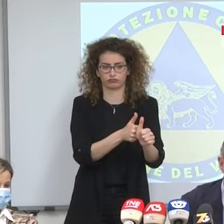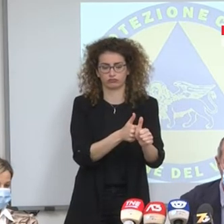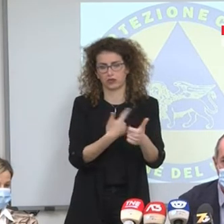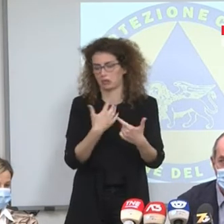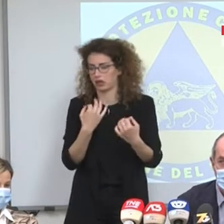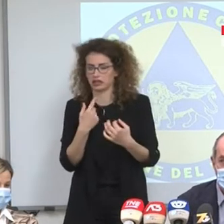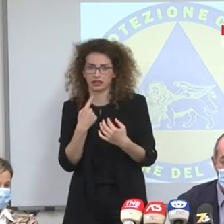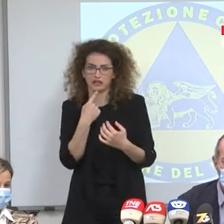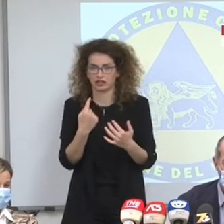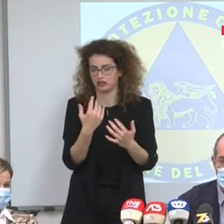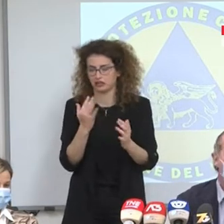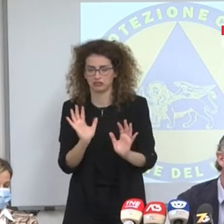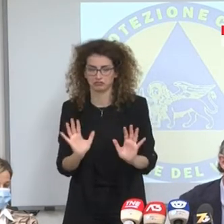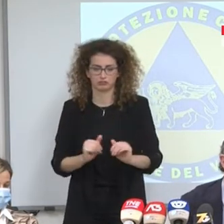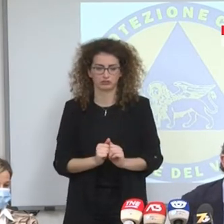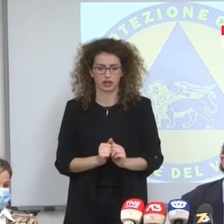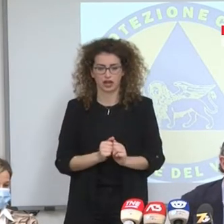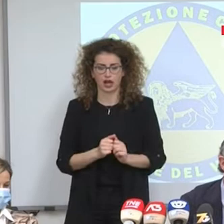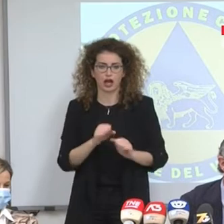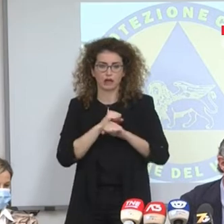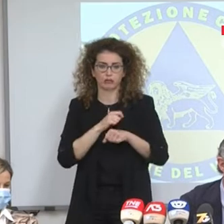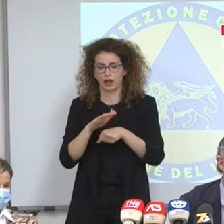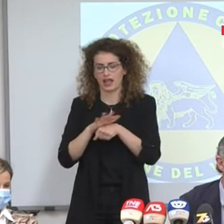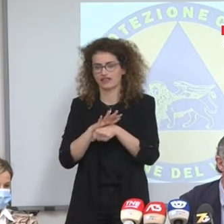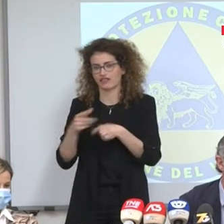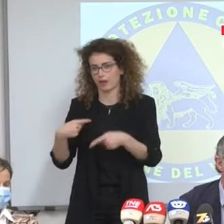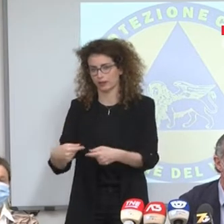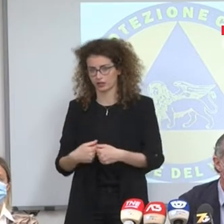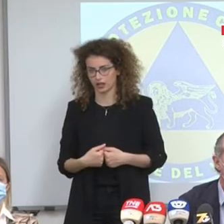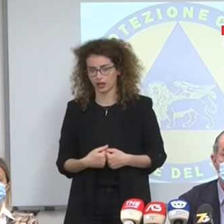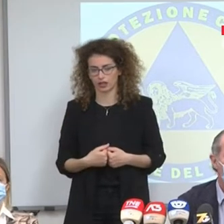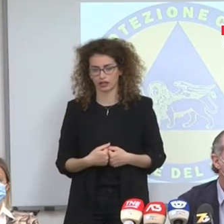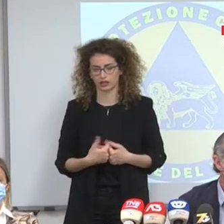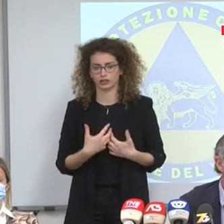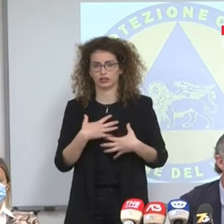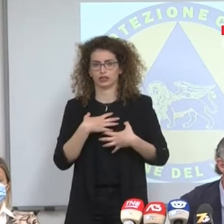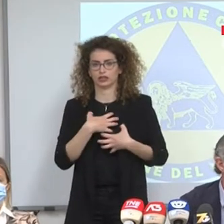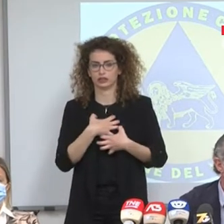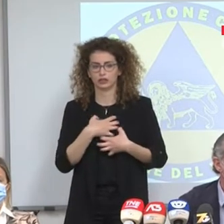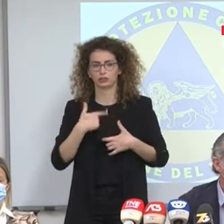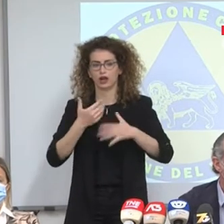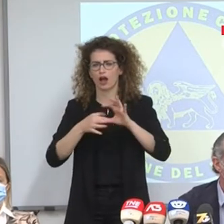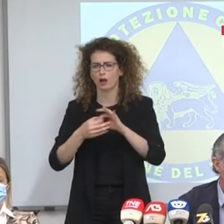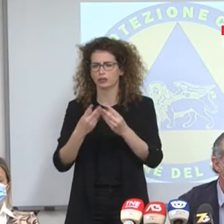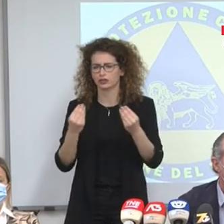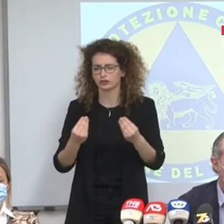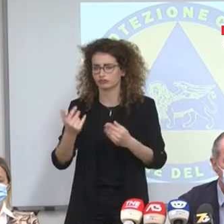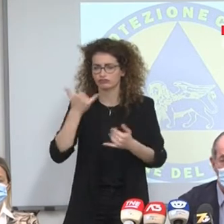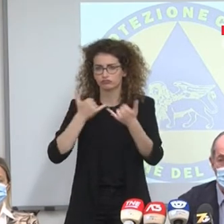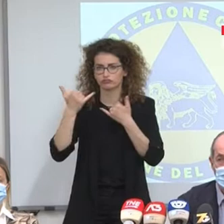con nessuno, ma penso anche ai familiari, ve lo dico, penso ai familiari, all'angoscia, anche ai tanti amici che mi hanno